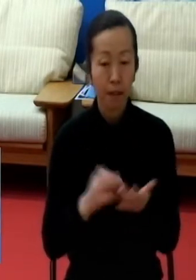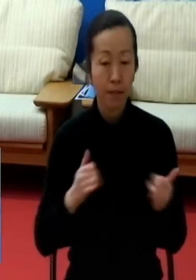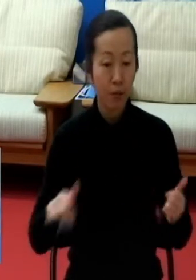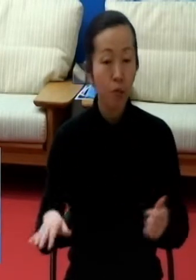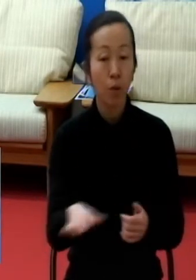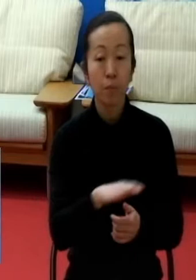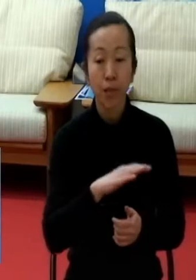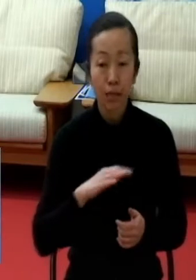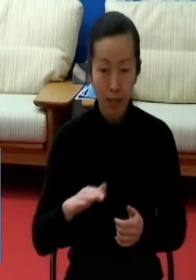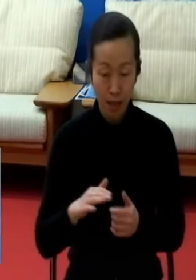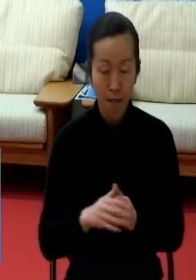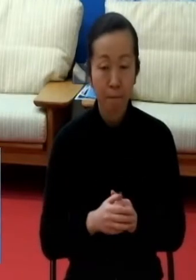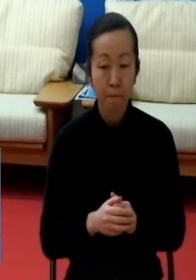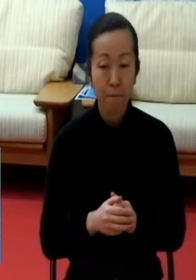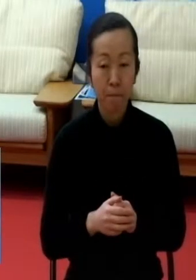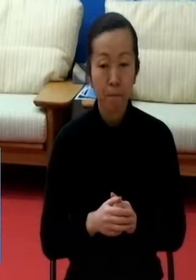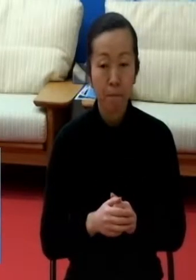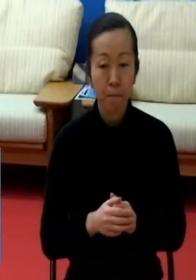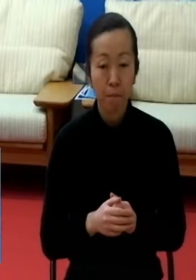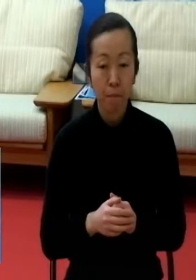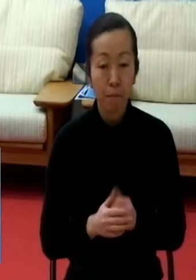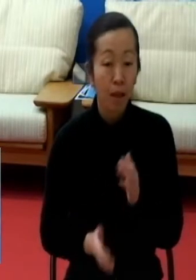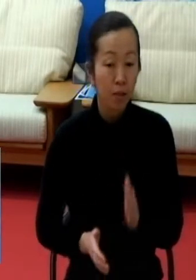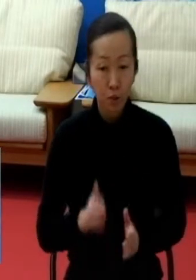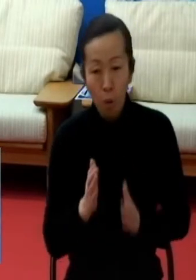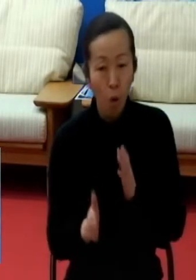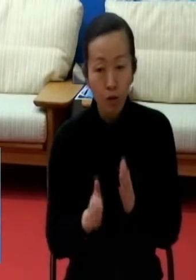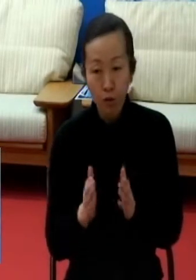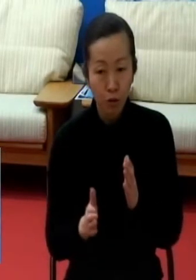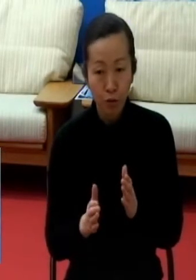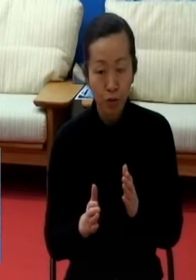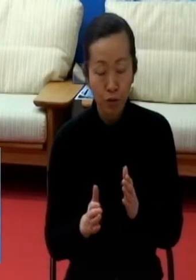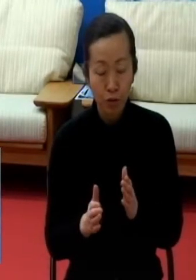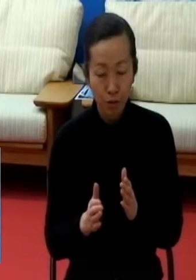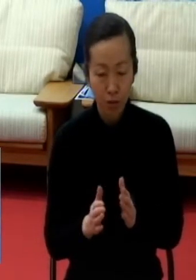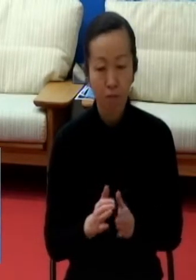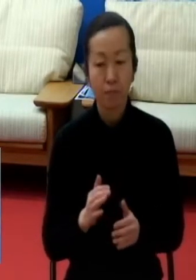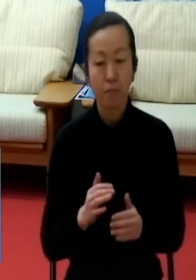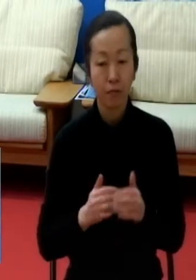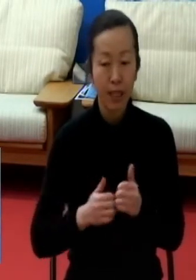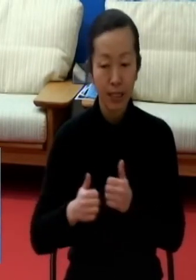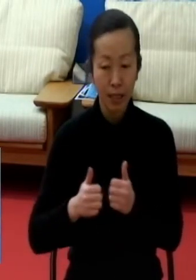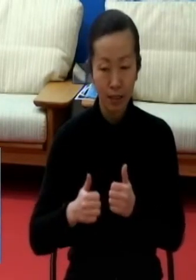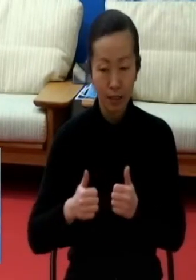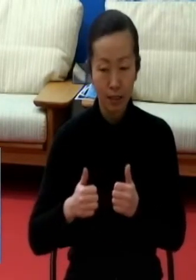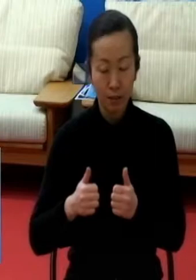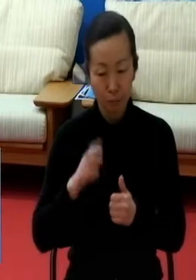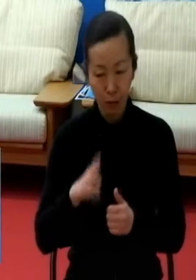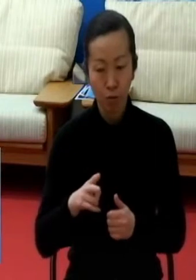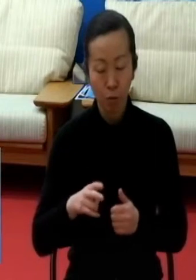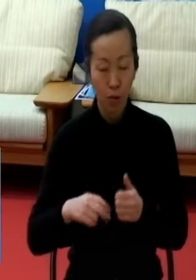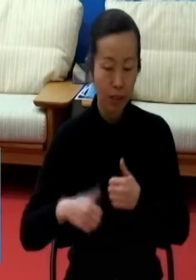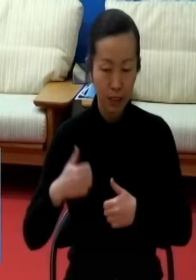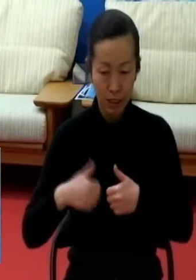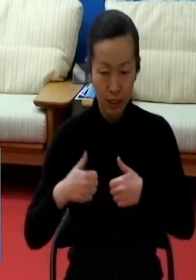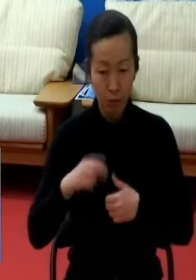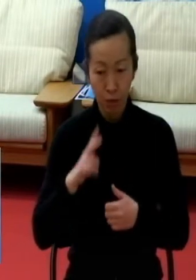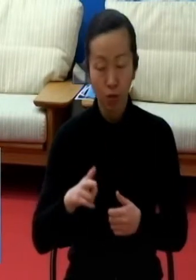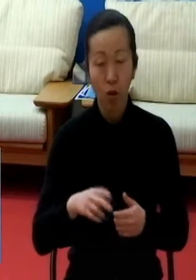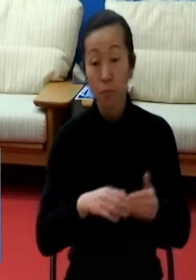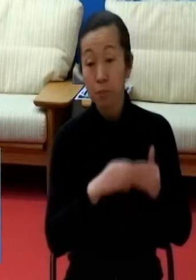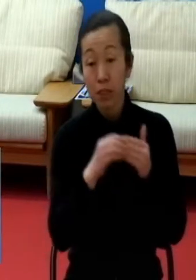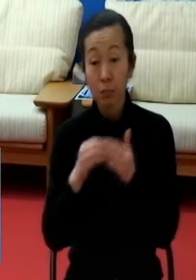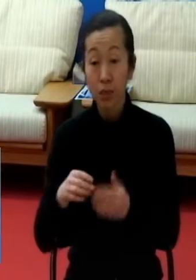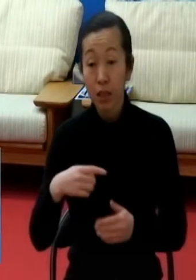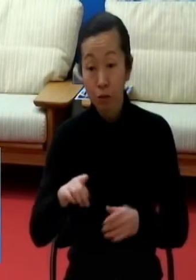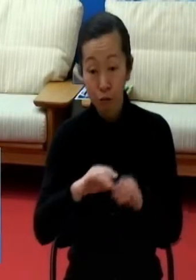생徒の皆さん。 스포츠 경기를 이렇게 보면요, スポーツ競技を見ると、 끌고 가는 팀이 있습니다. 導いていく